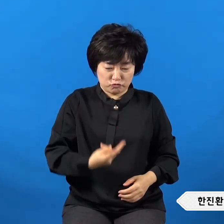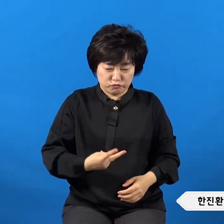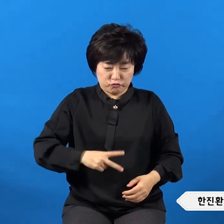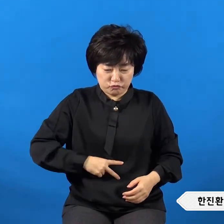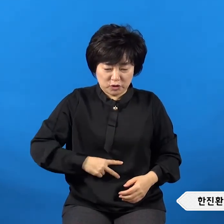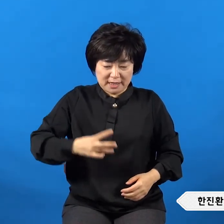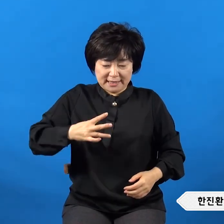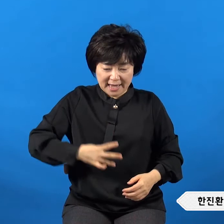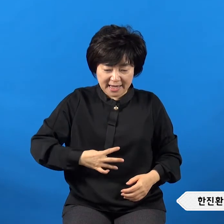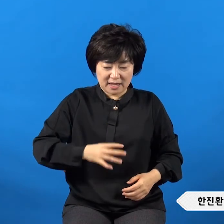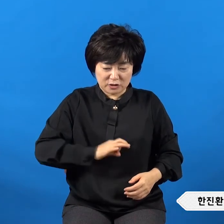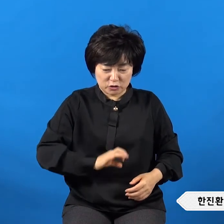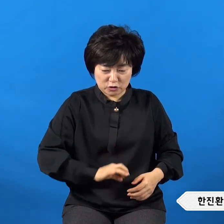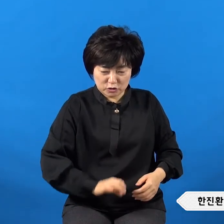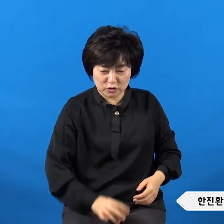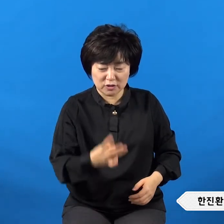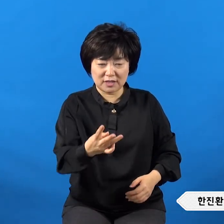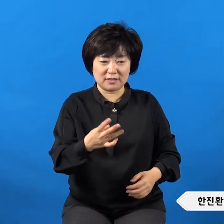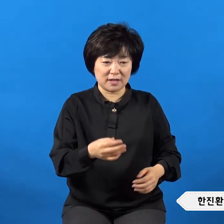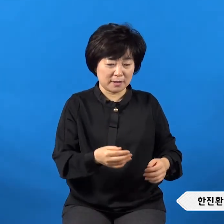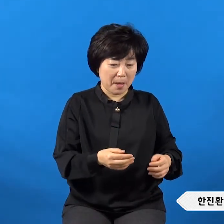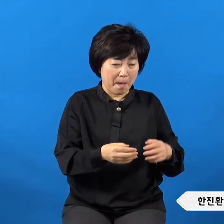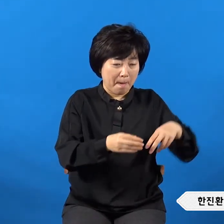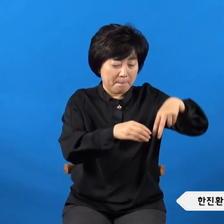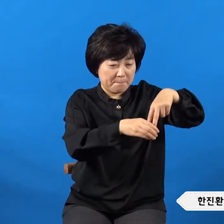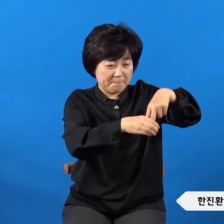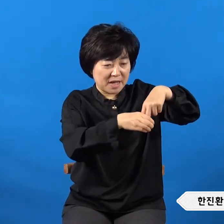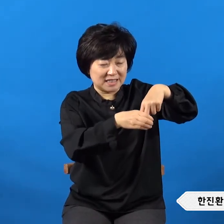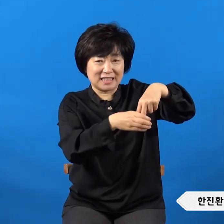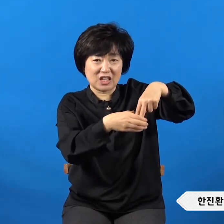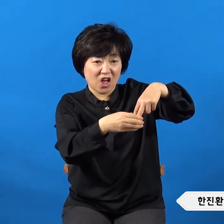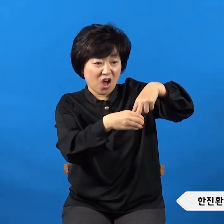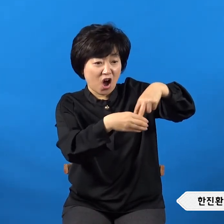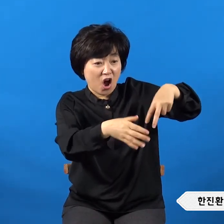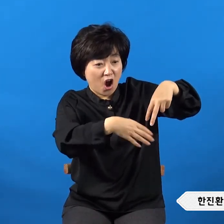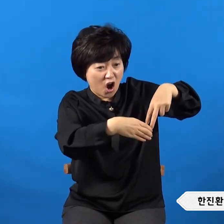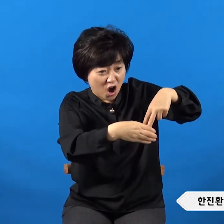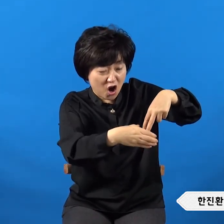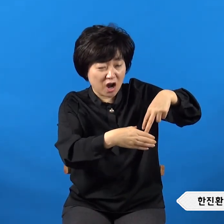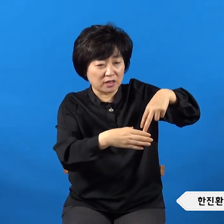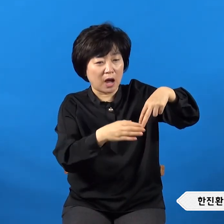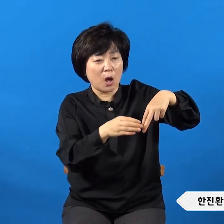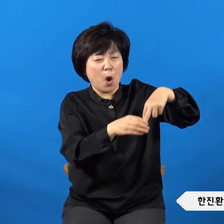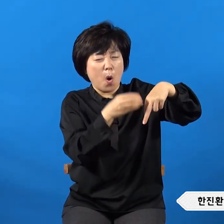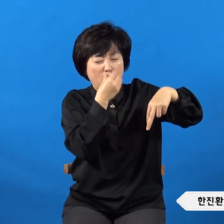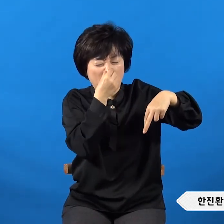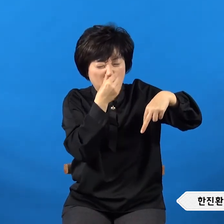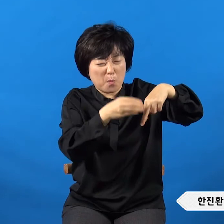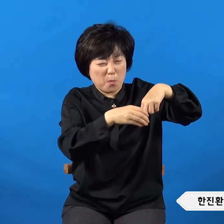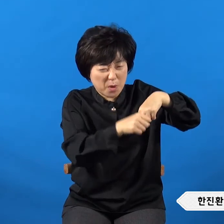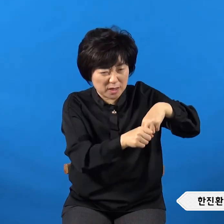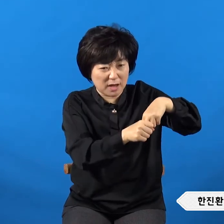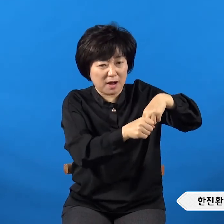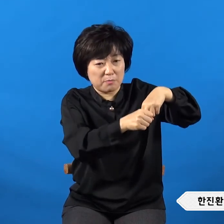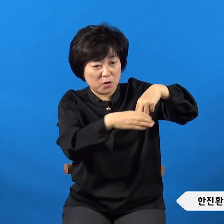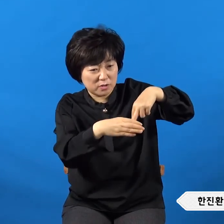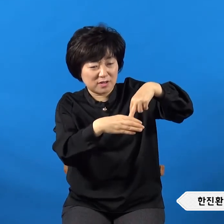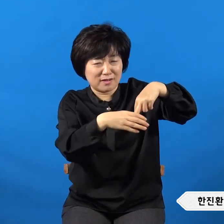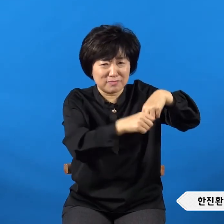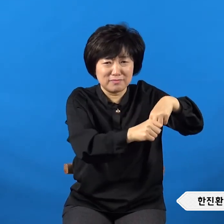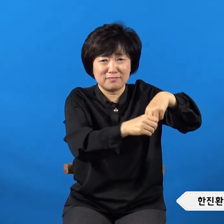됐다가 3개 됐다가 2개 됐다가 바지통이 넓었다가 좁았다가 그 따라가다가는 그냥 감당을 못 하겠습니다.